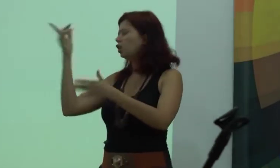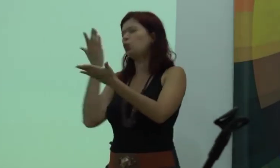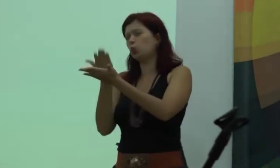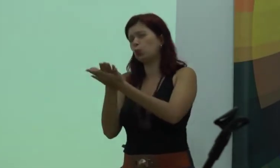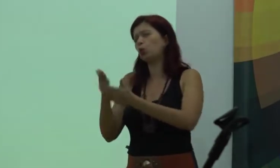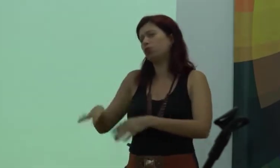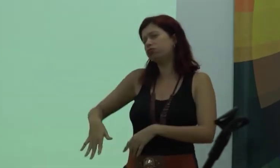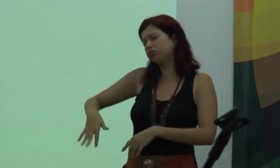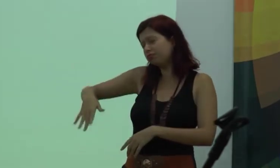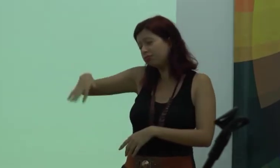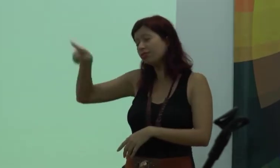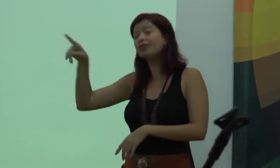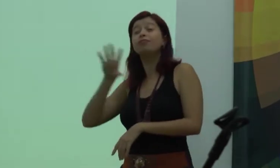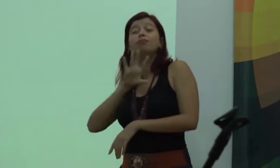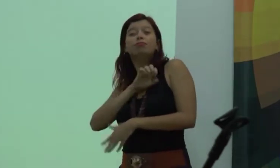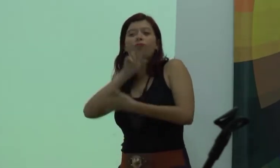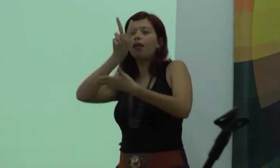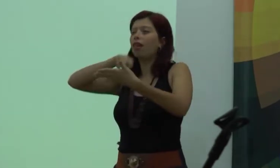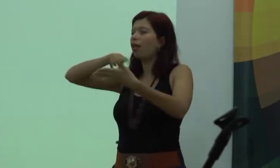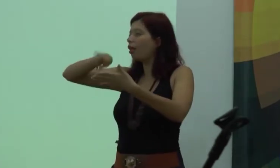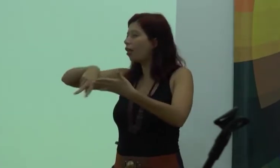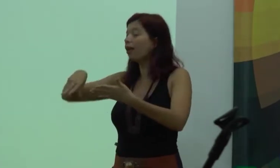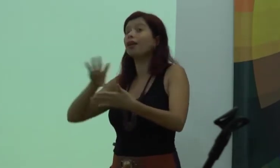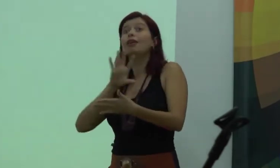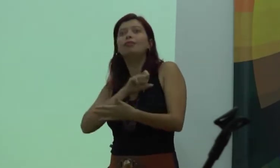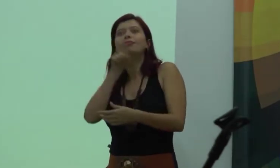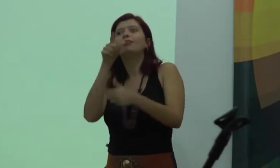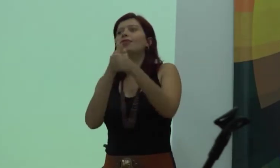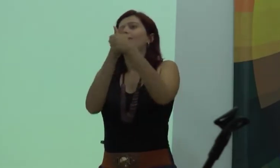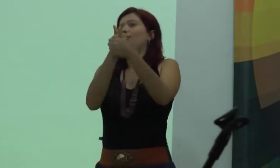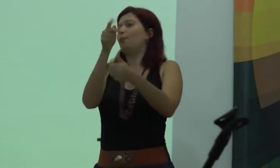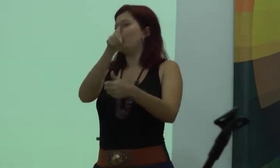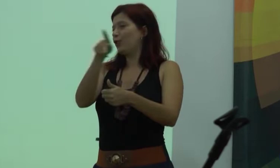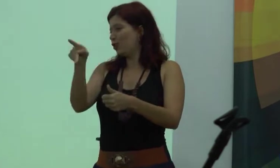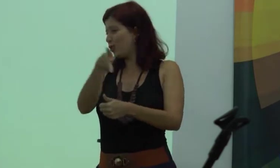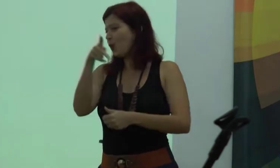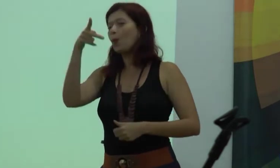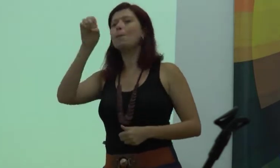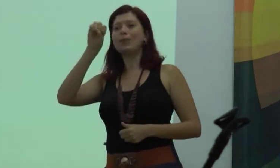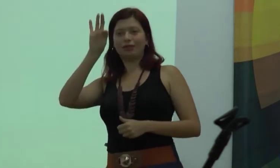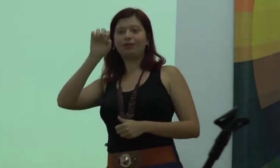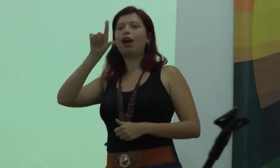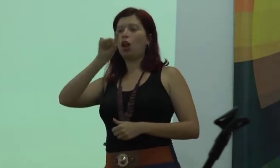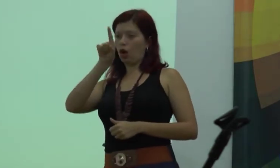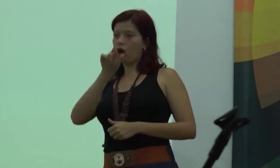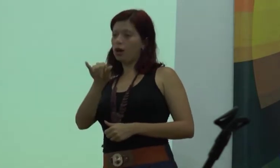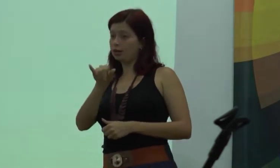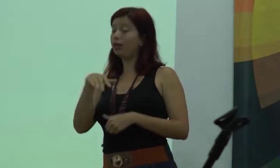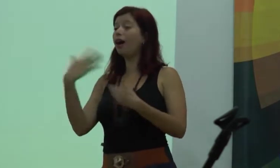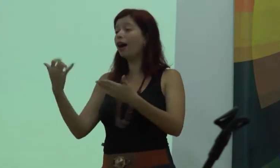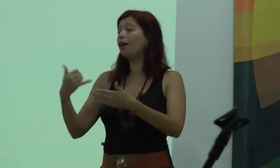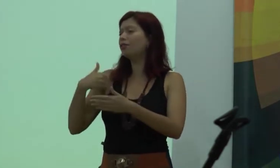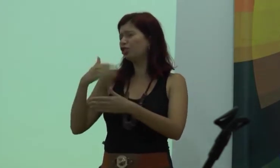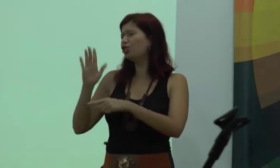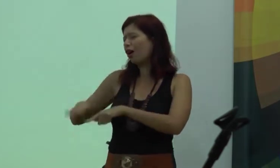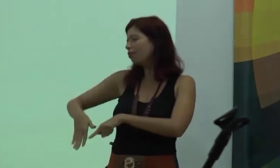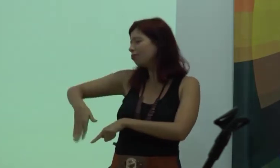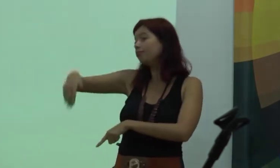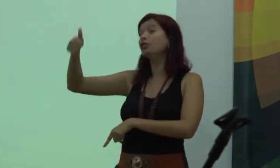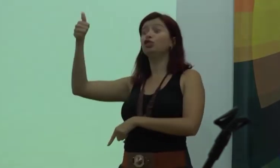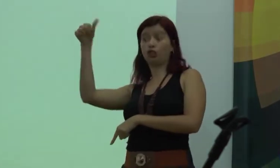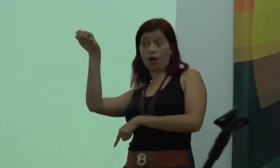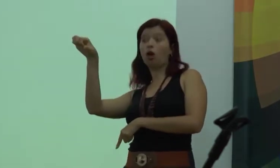Então, com 19 anos, ele foi crescendo, né, amando a leitura, acompanhado pelo professor